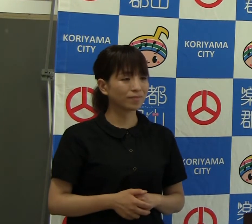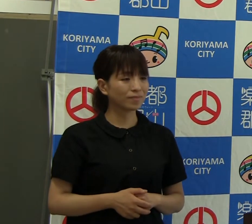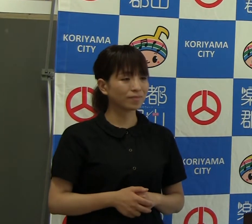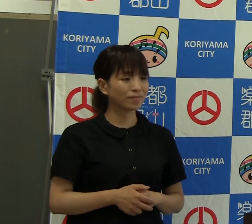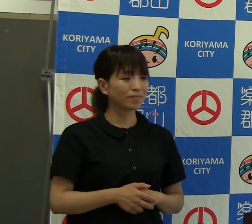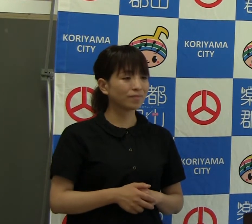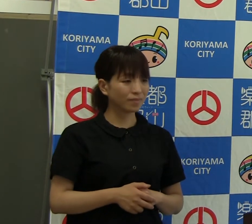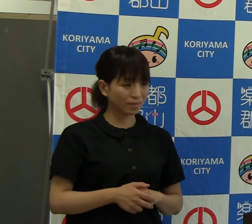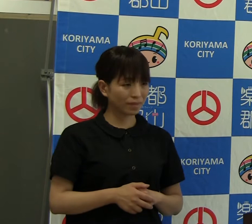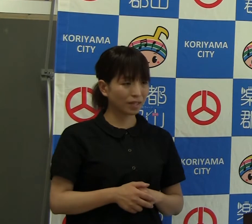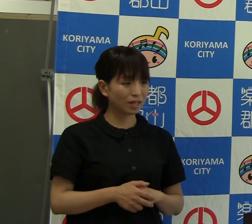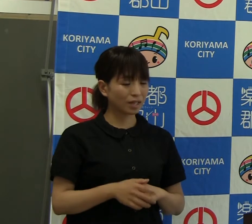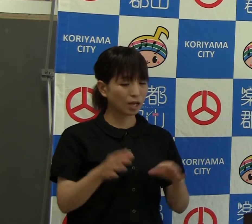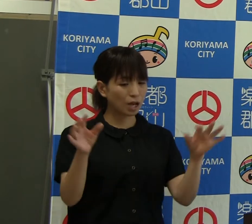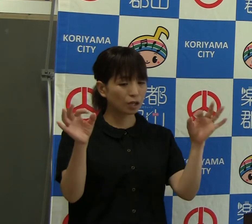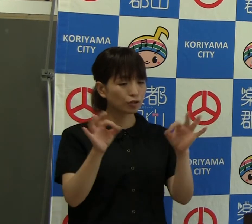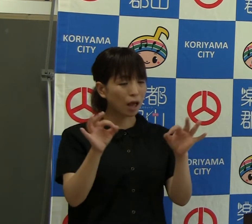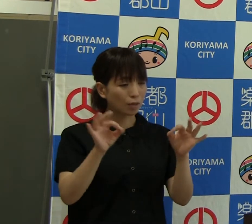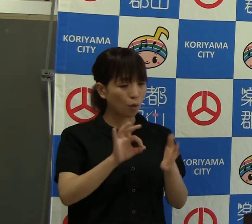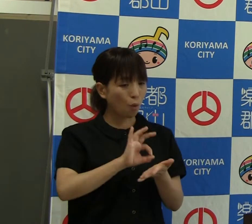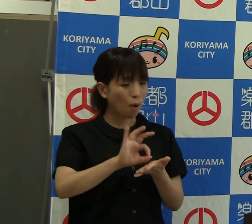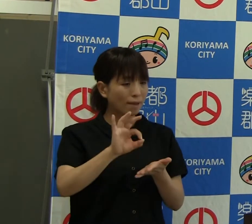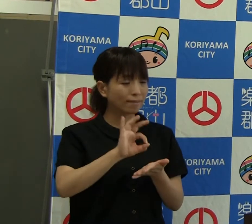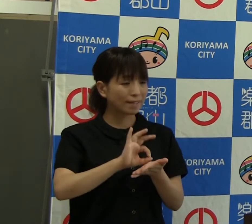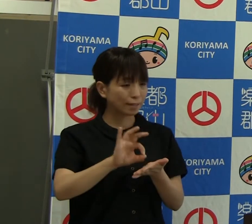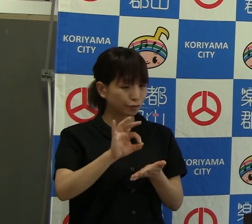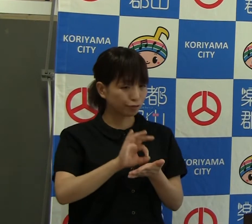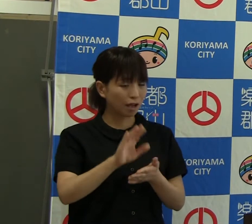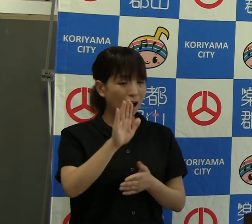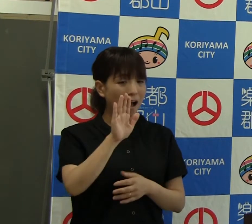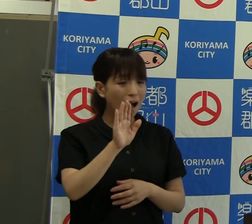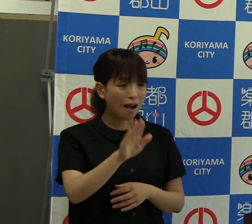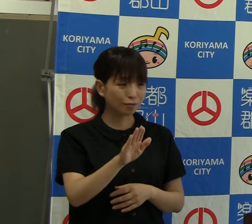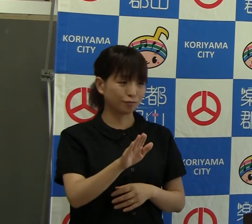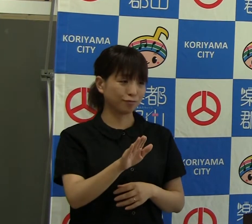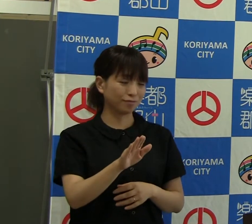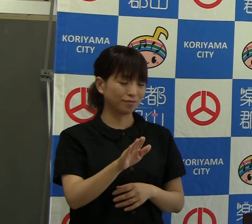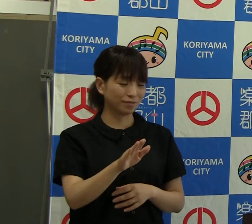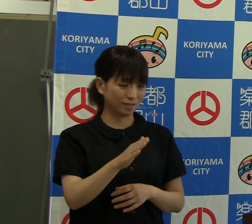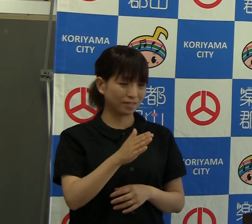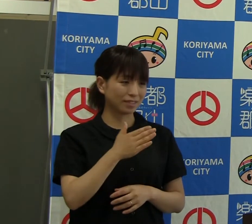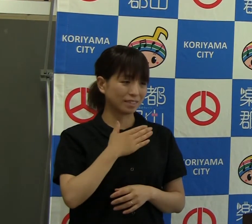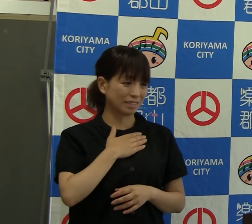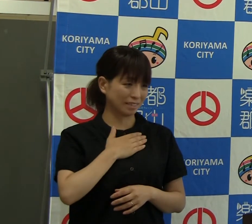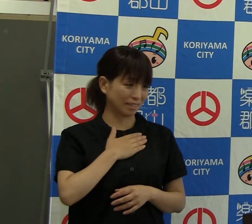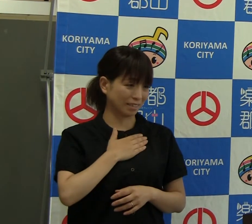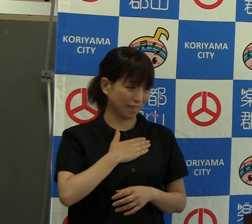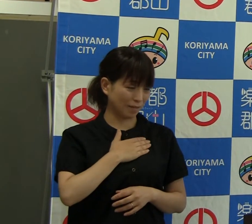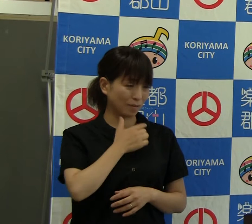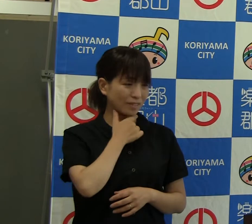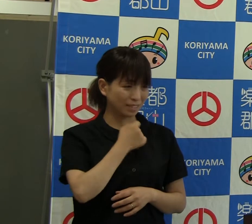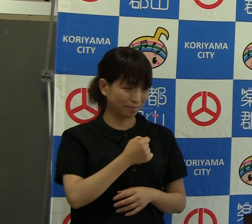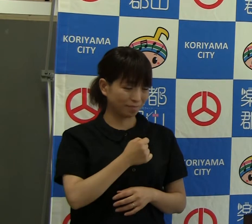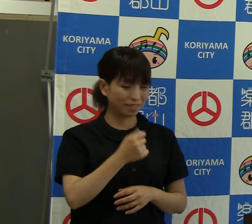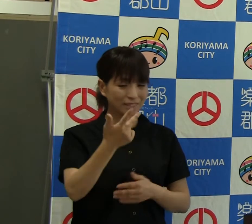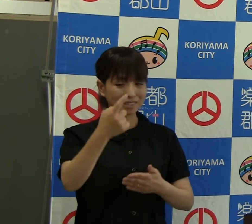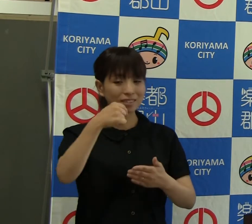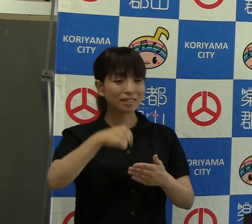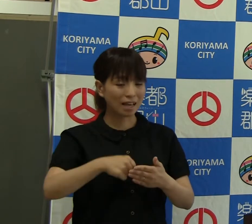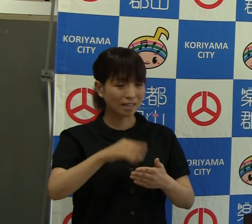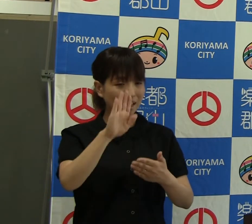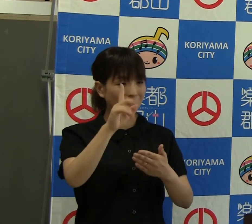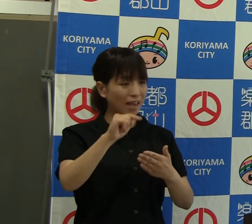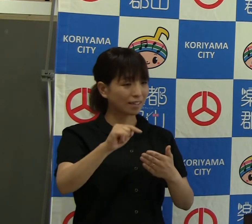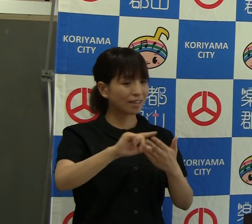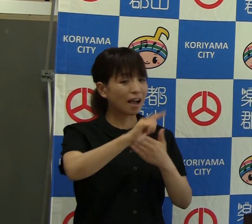の方のクラウドファンディングのところにあるんですよということを市内あるいは、広く県内の方も